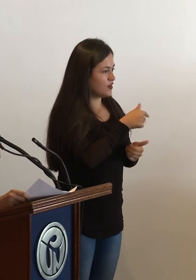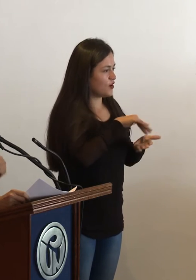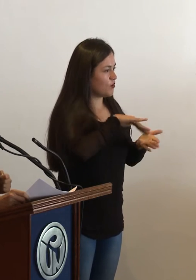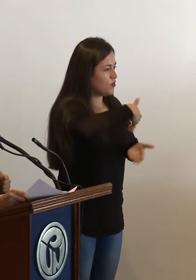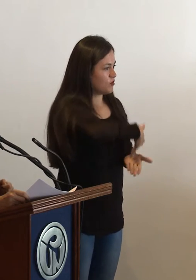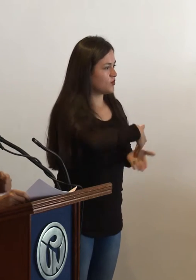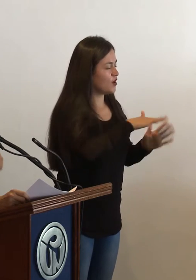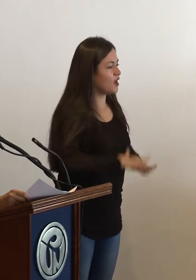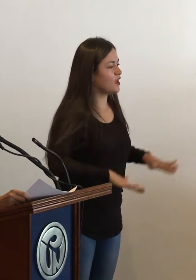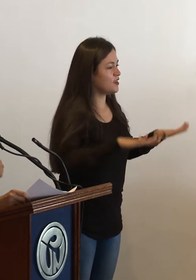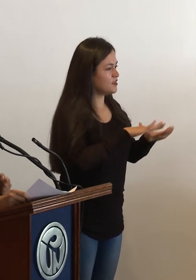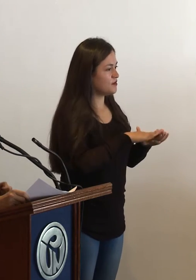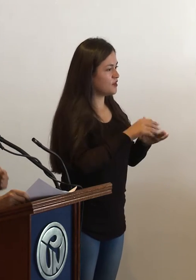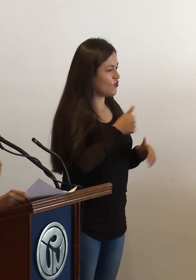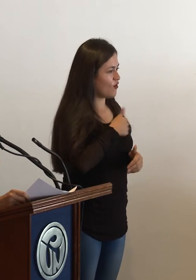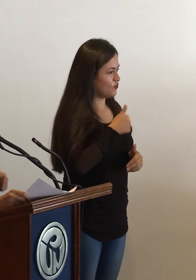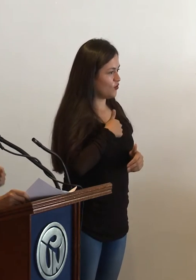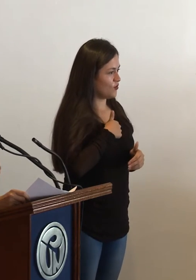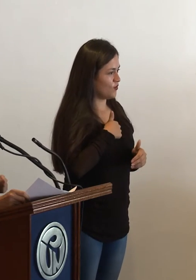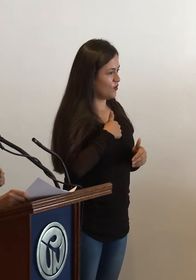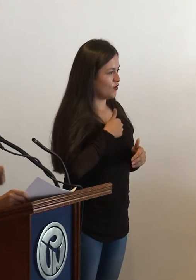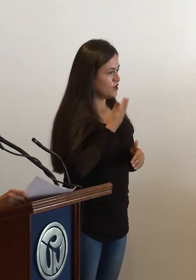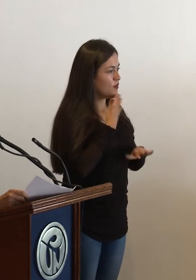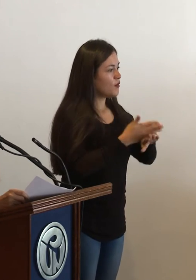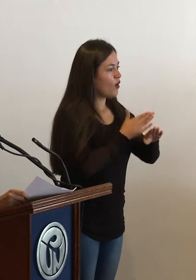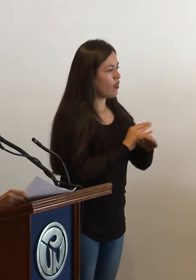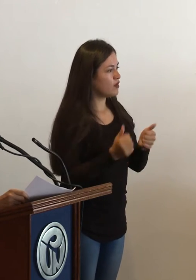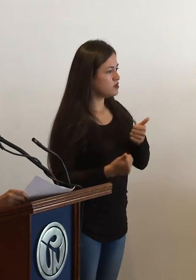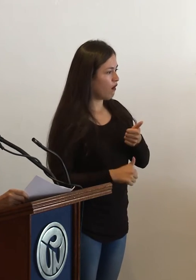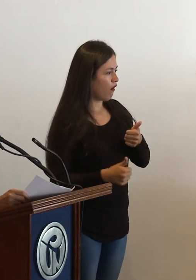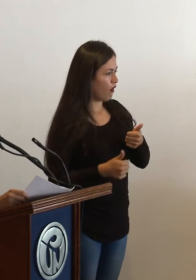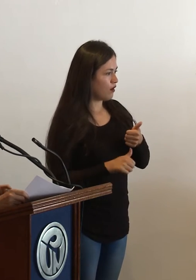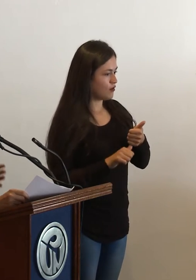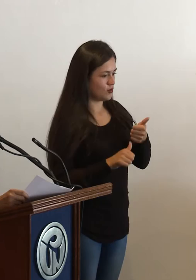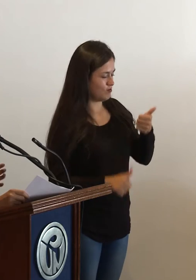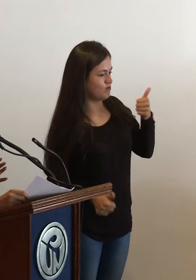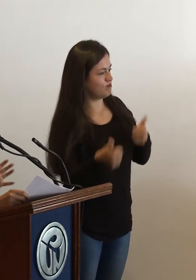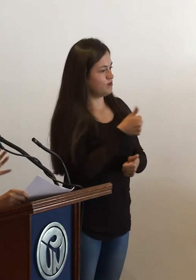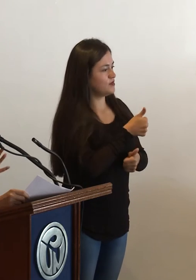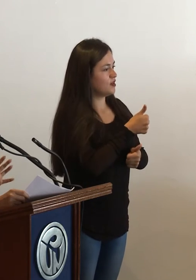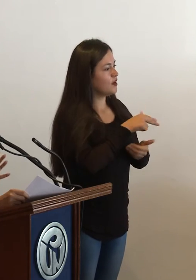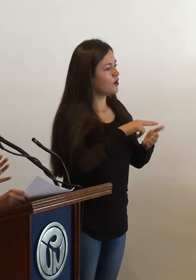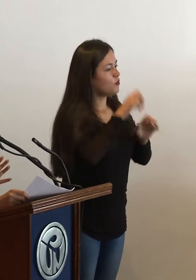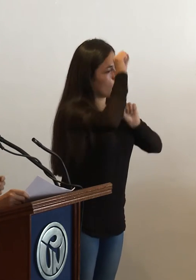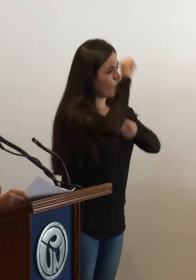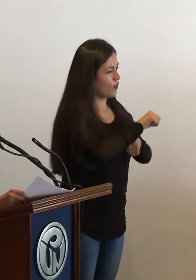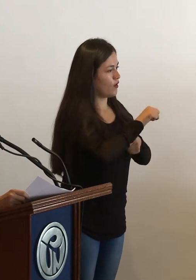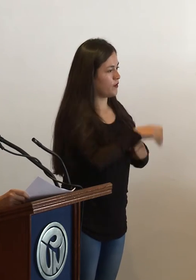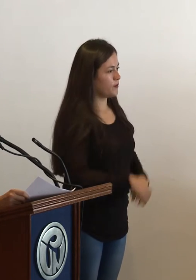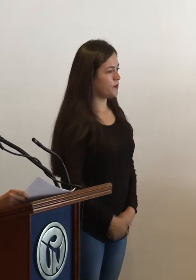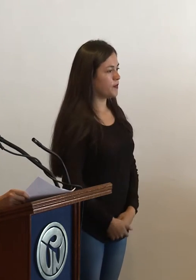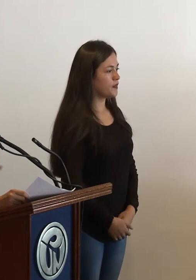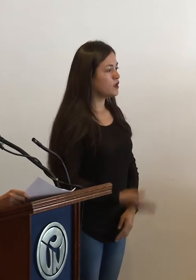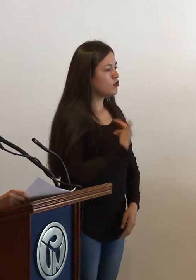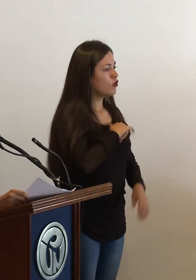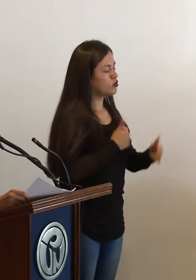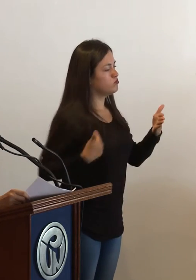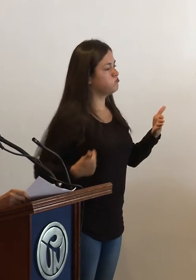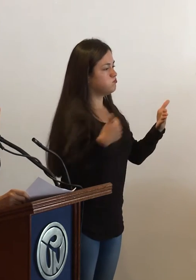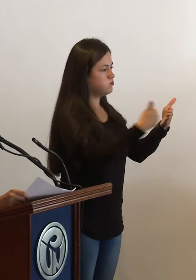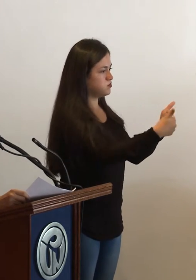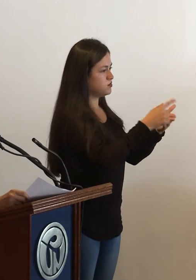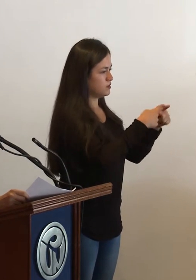como espacio autónomo frente a las diversas esferas, dijéramos, del poder. Si avanzamos